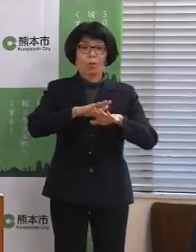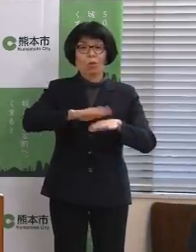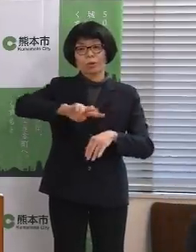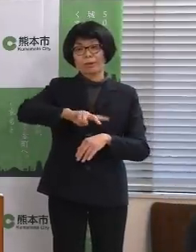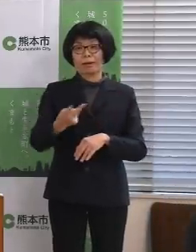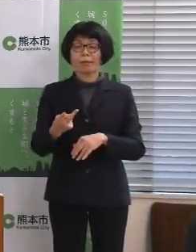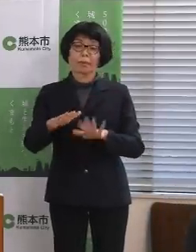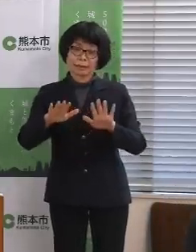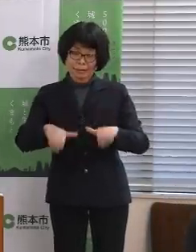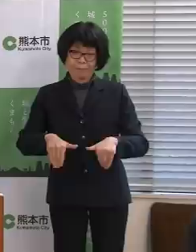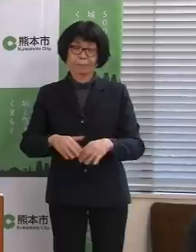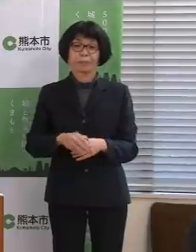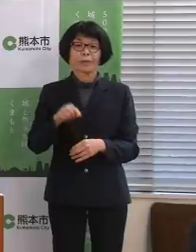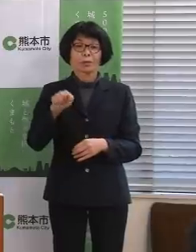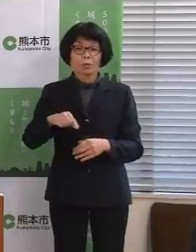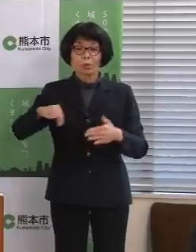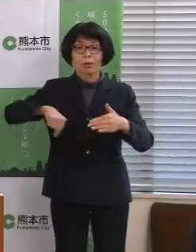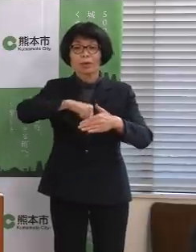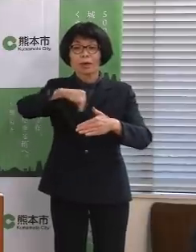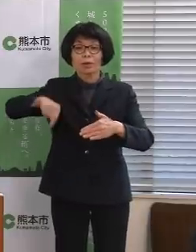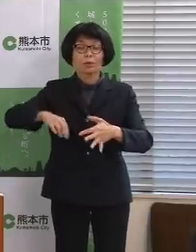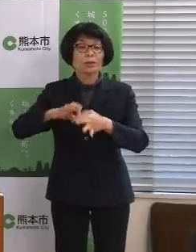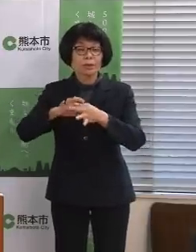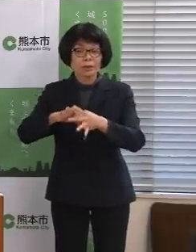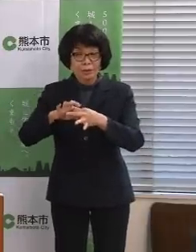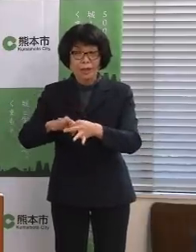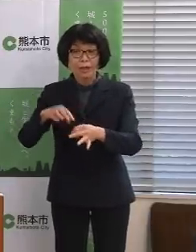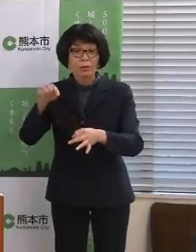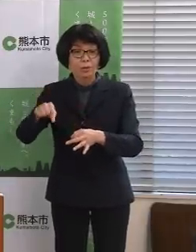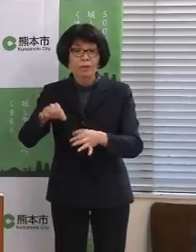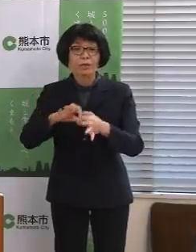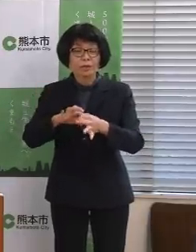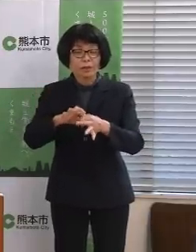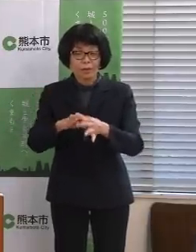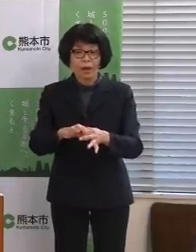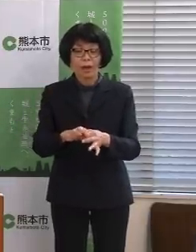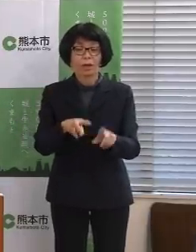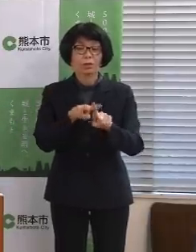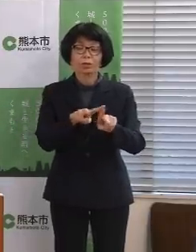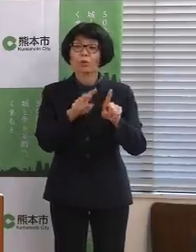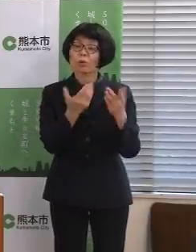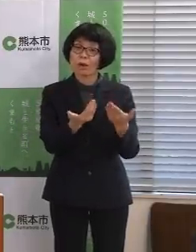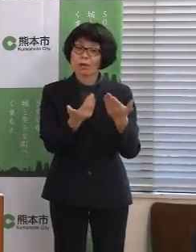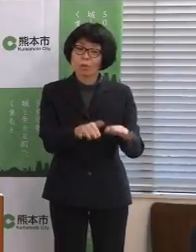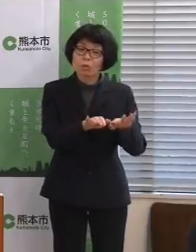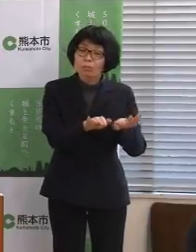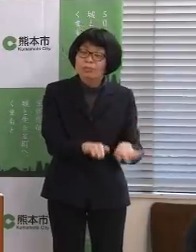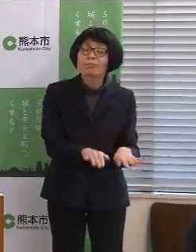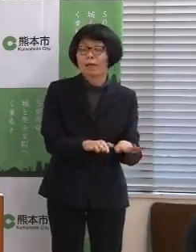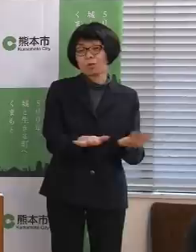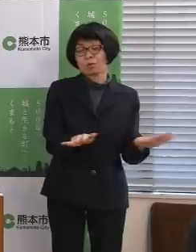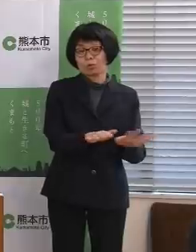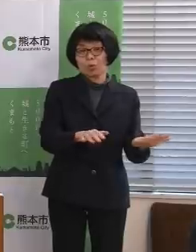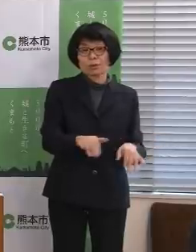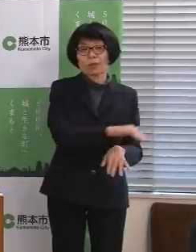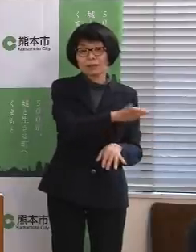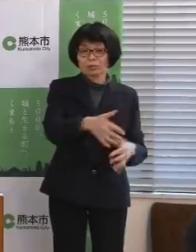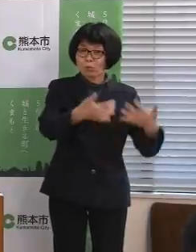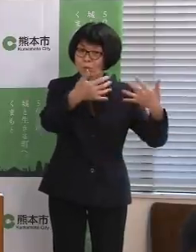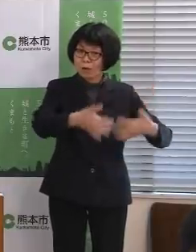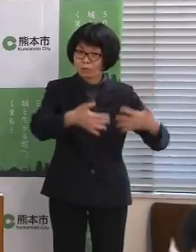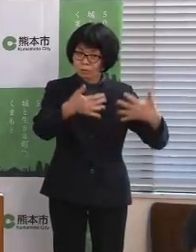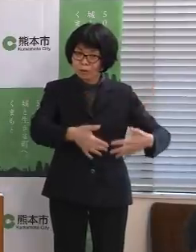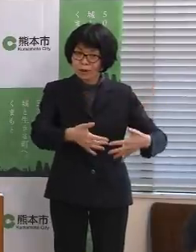てその部分をですね小学生特に低学年の皆様向けのですね番組の方